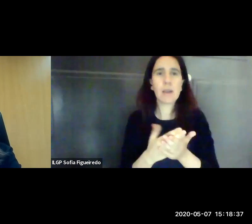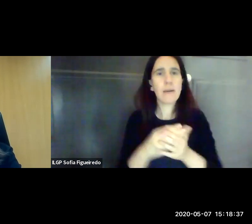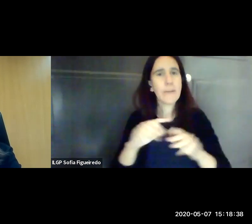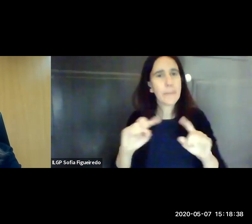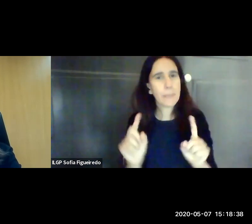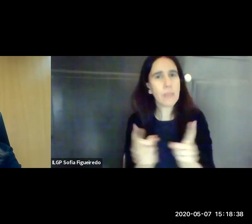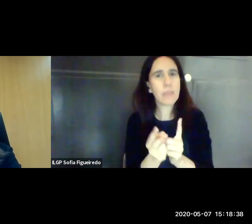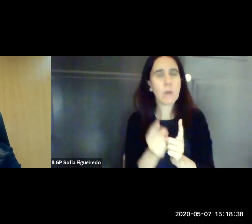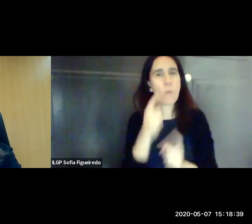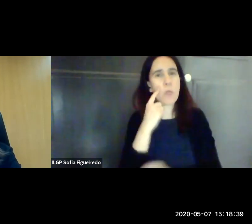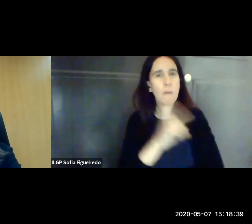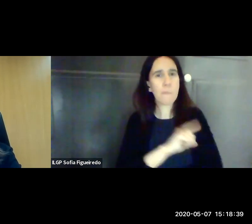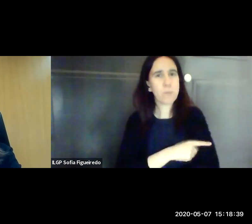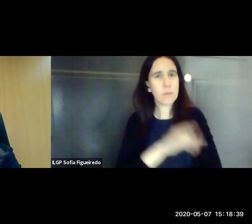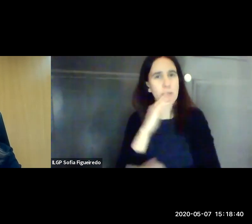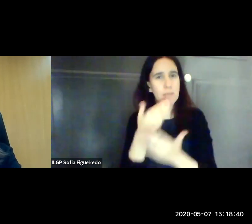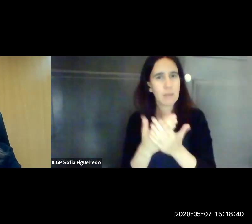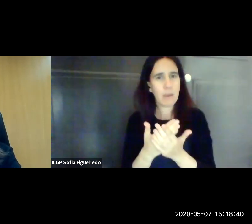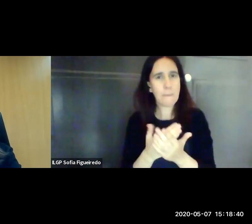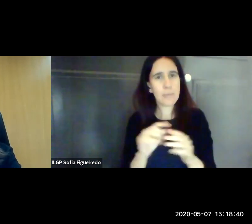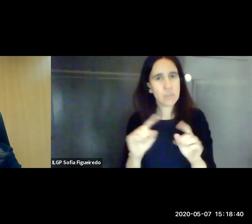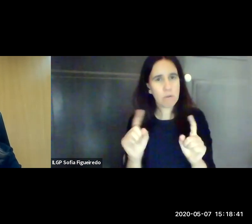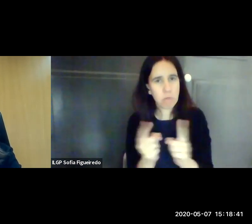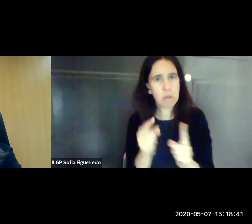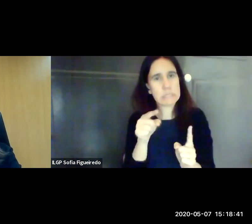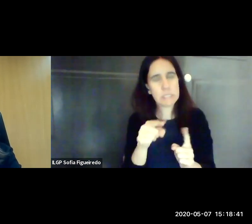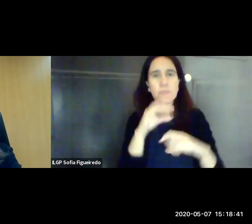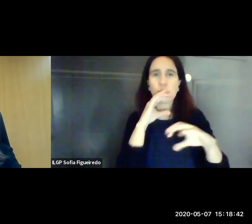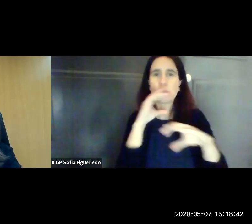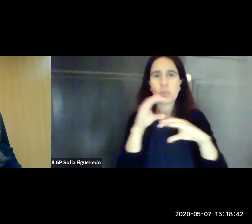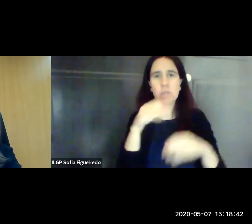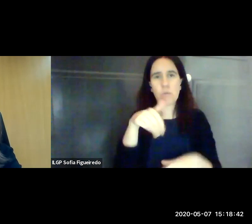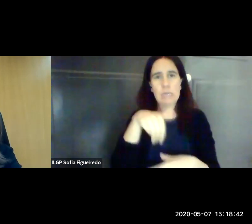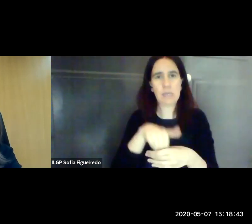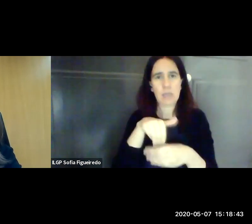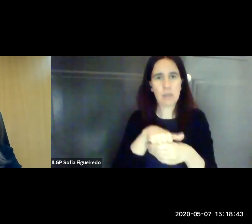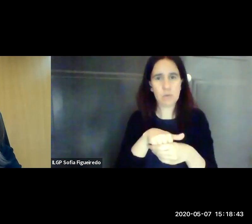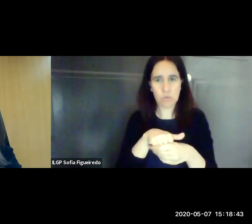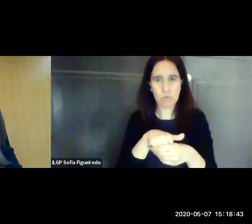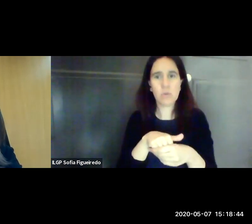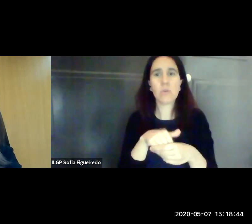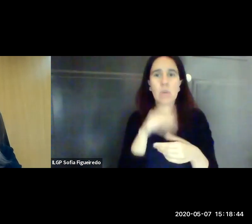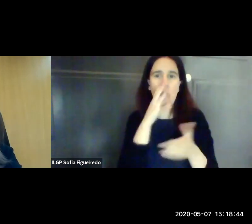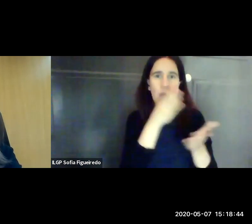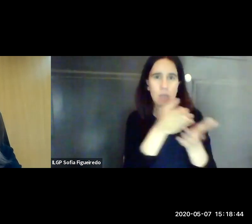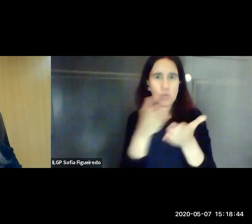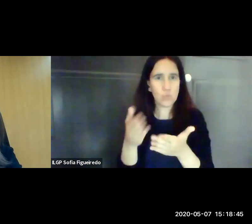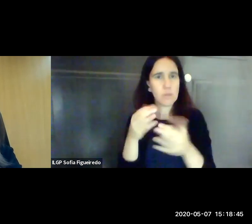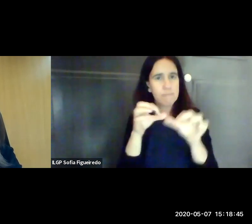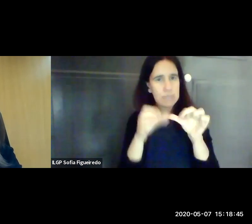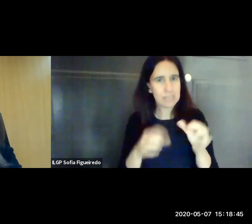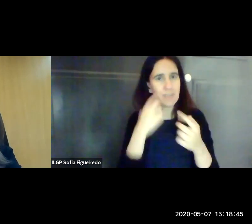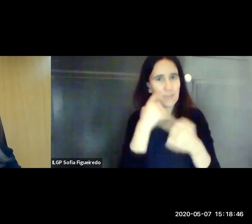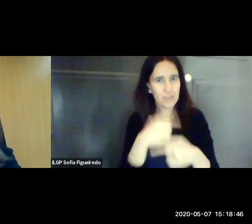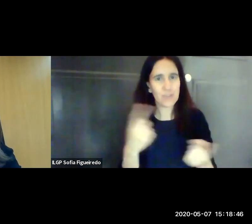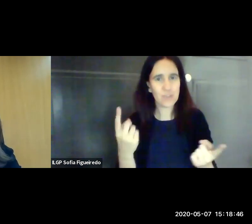ter algum poder de síntese neste contexto de comunicação interna, ajudará a passar as mensagens.